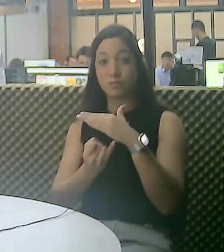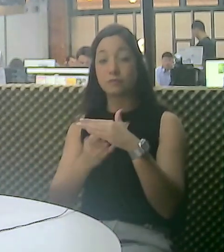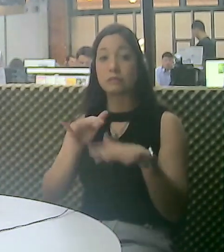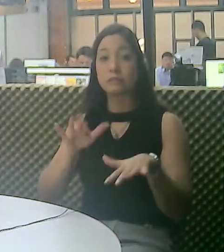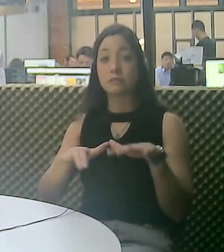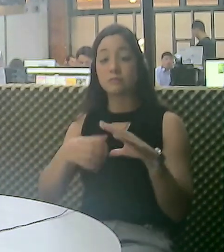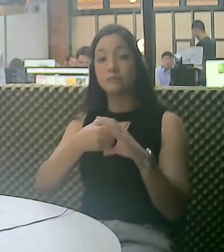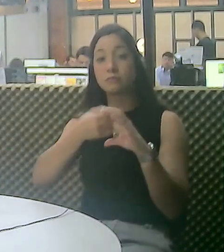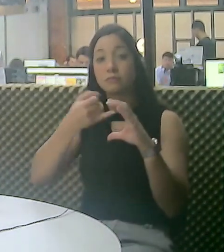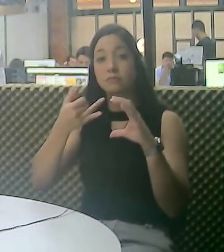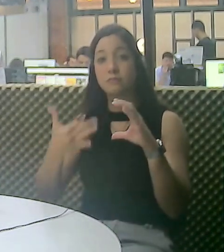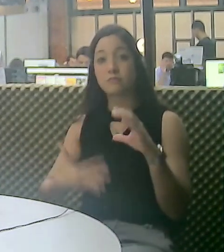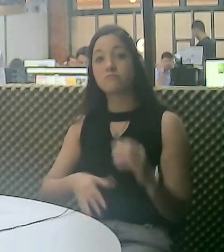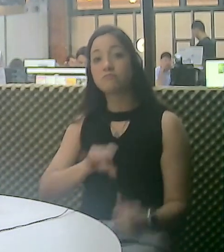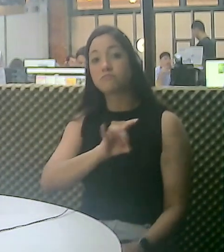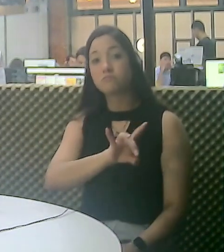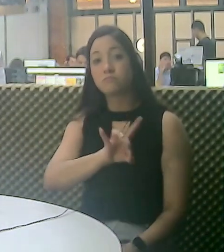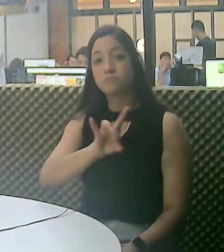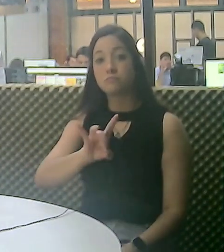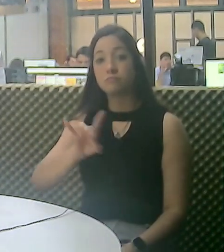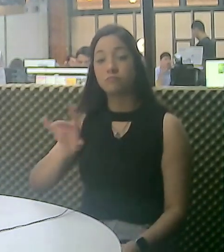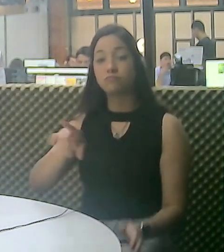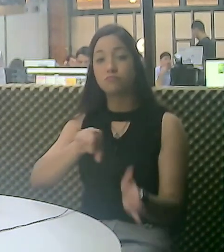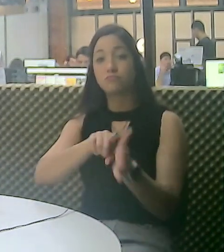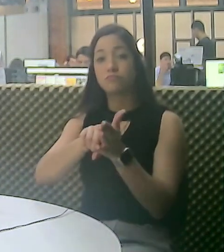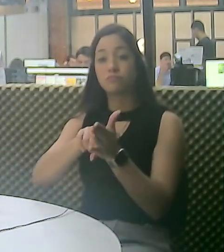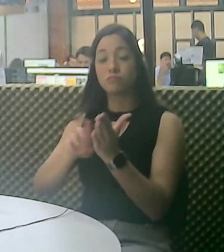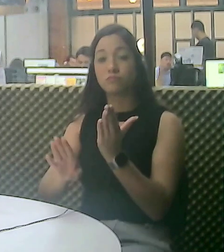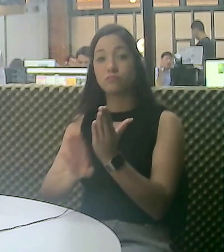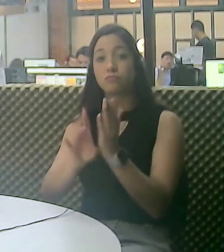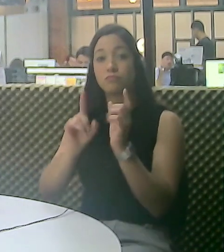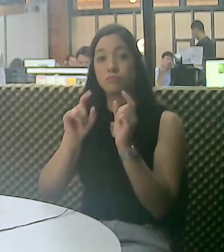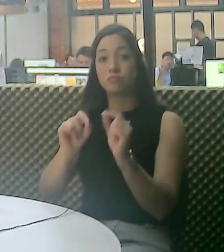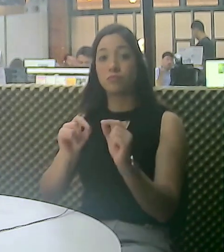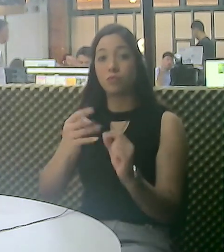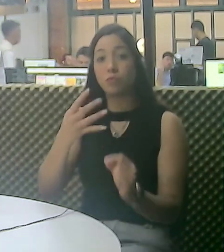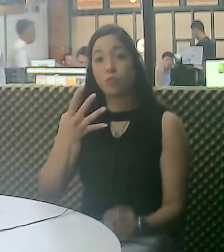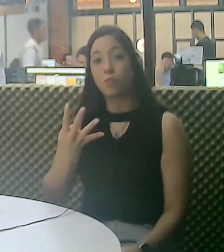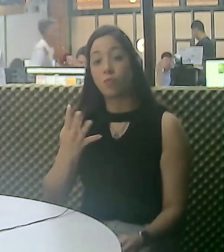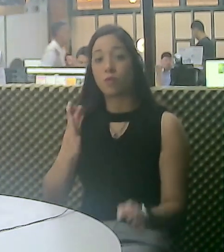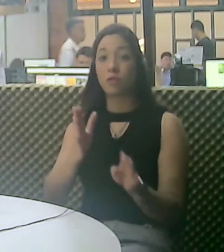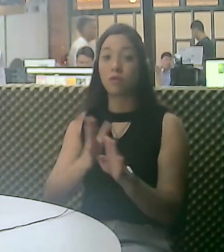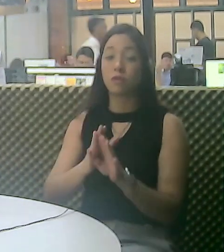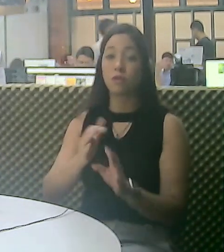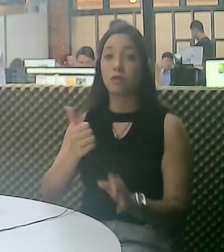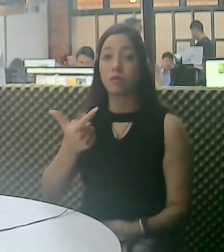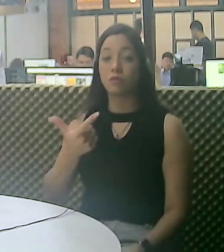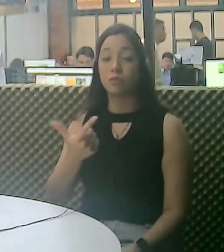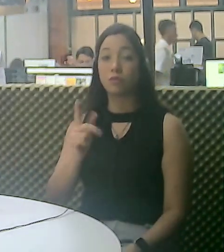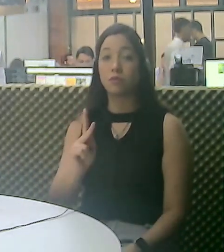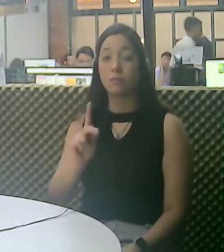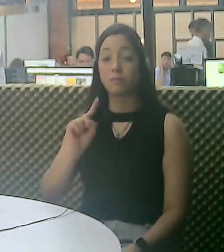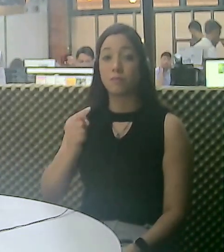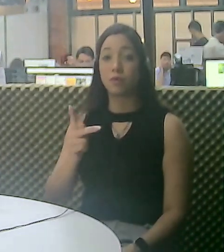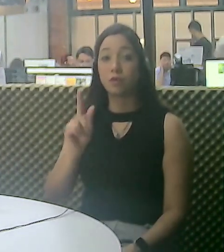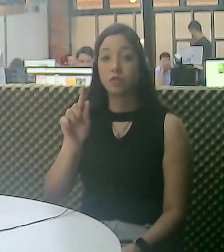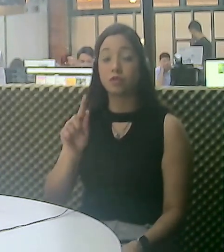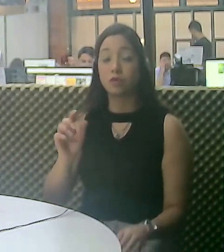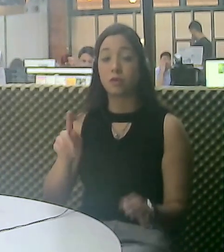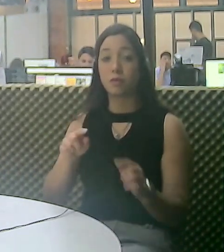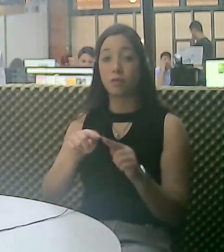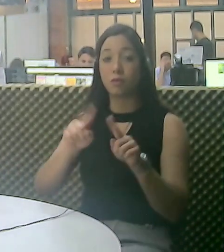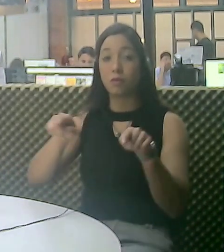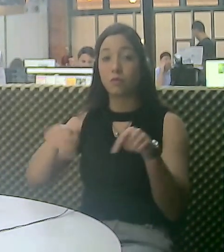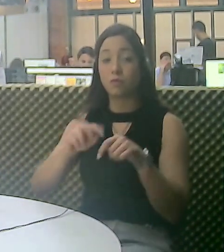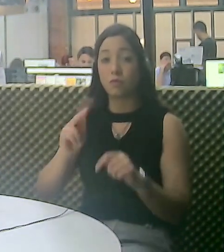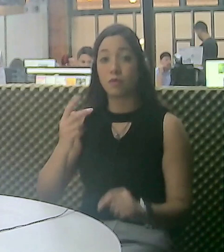das características de cada hortaliça, o estudo concluiu que o emprego de 4 a 12 toneladas de pó de basalto por hectare